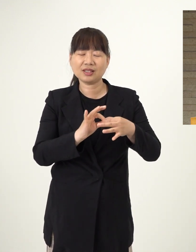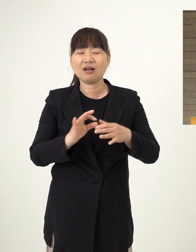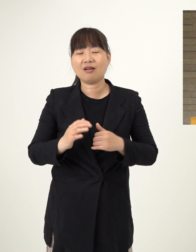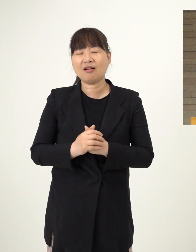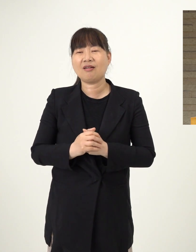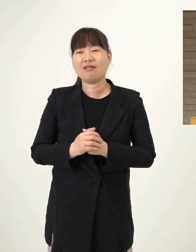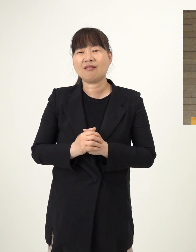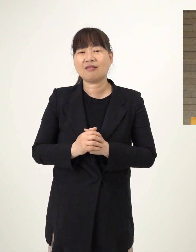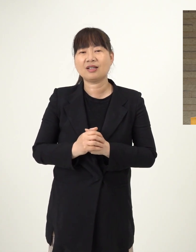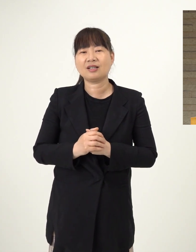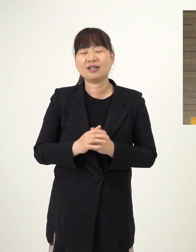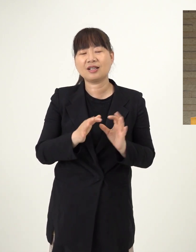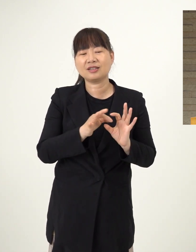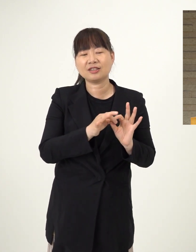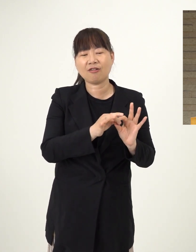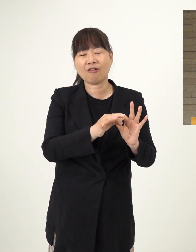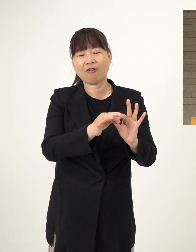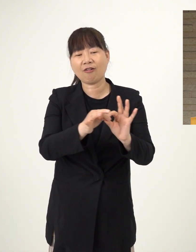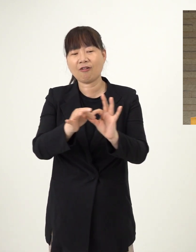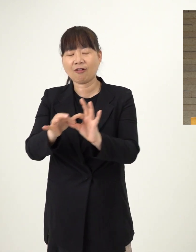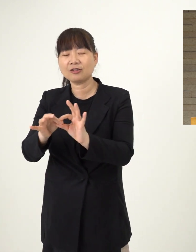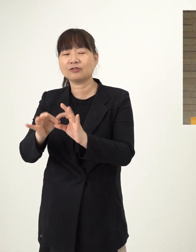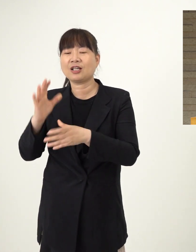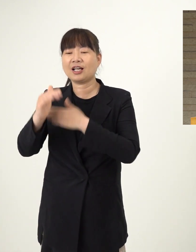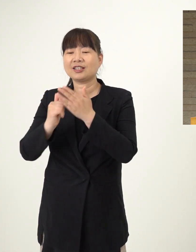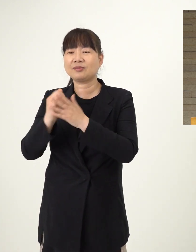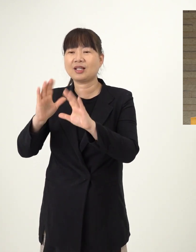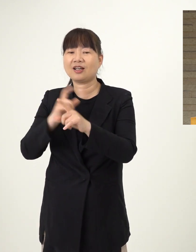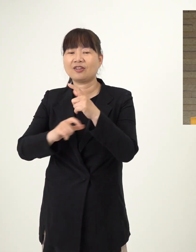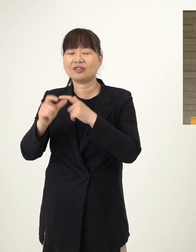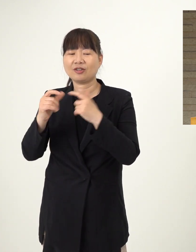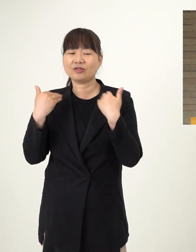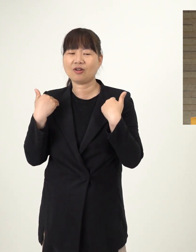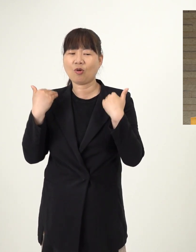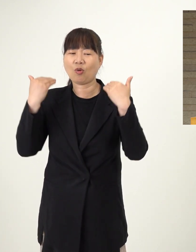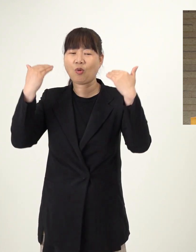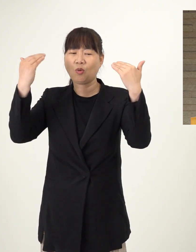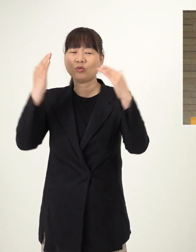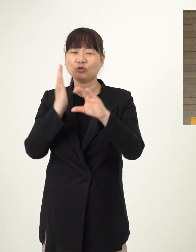나라는 익어가고 성숙되어 간다는 거예요.